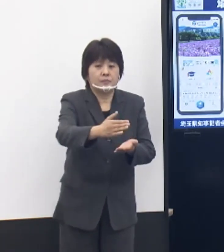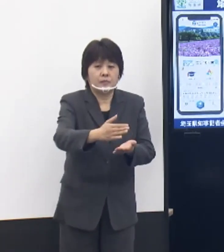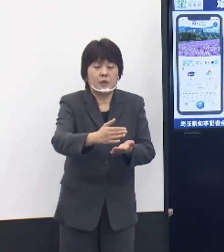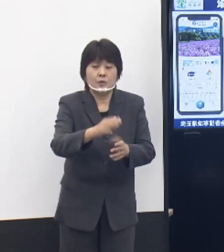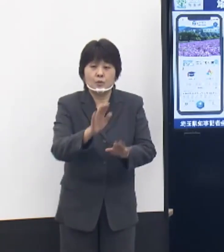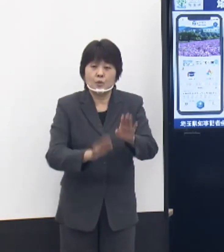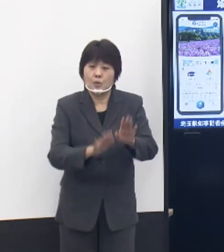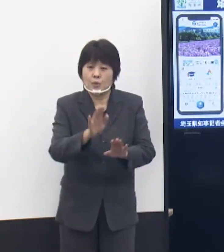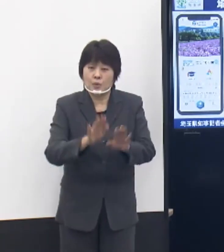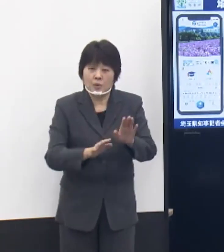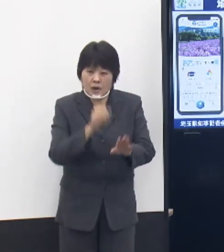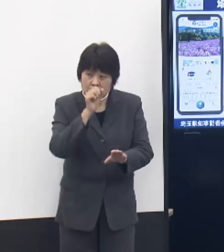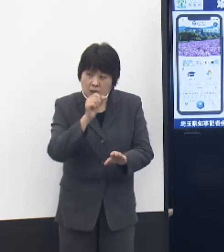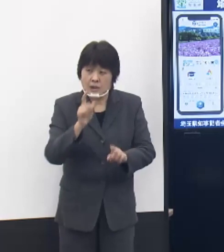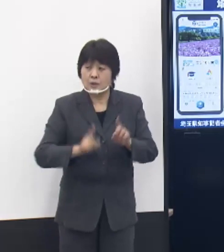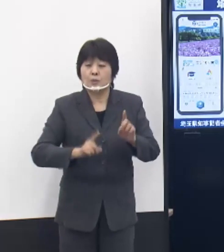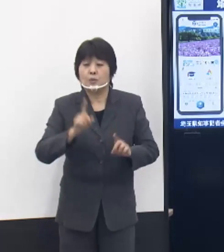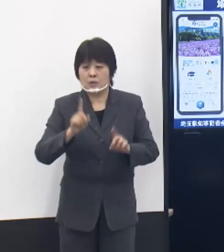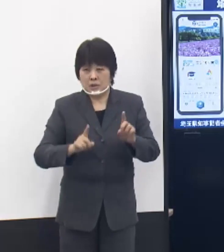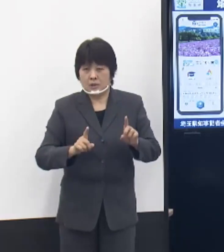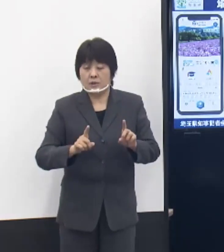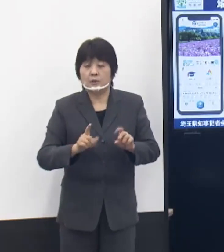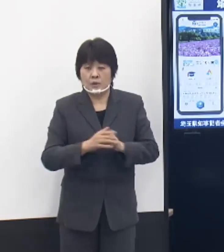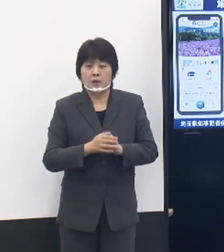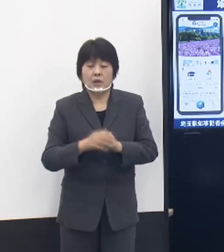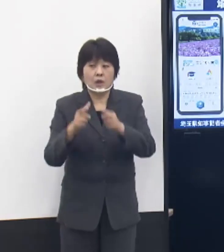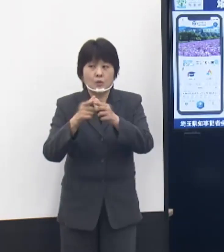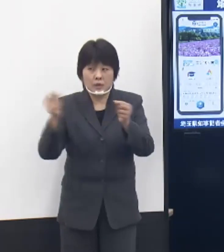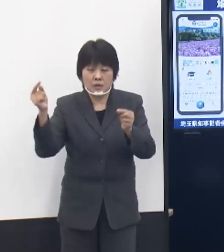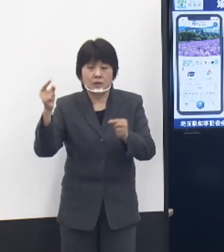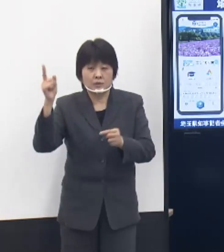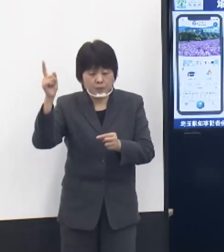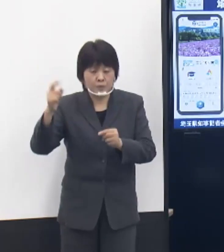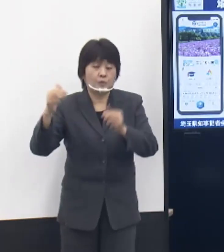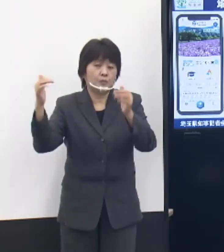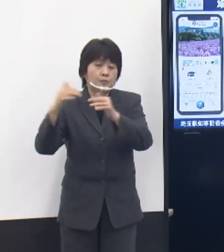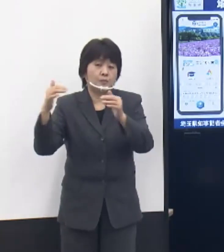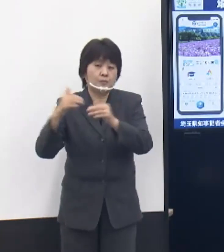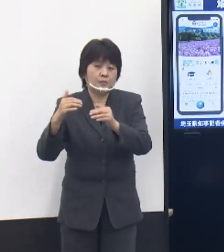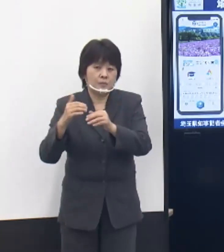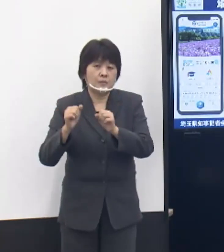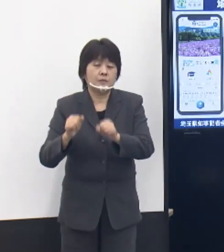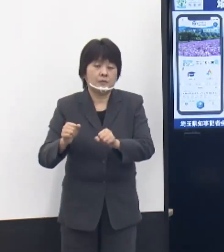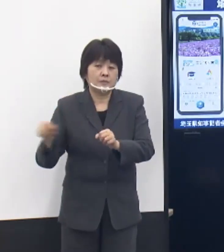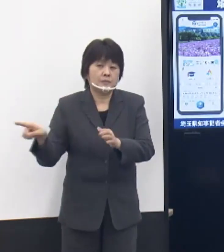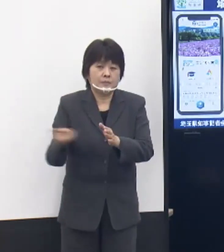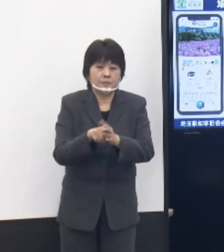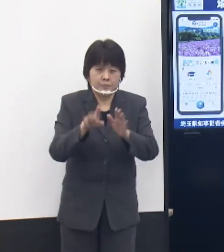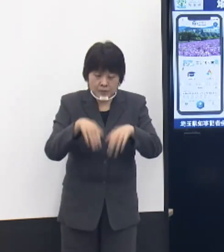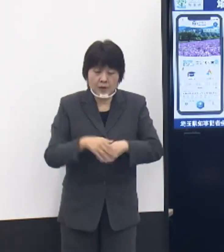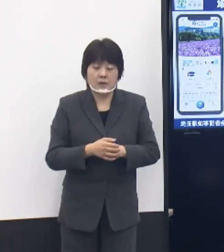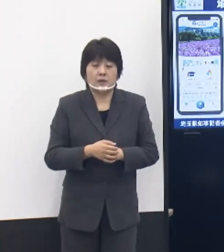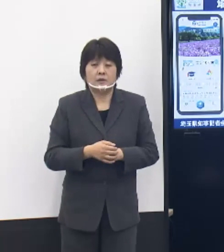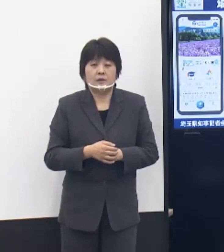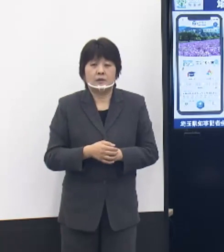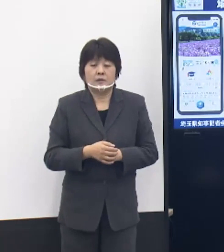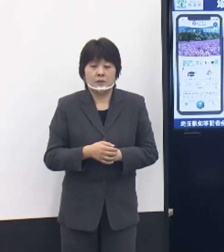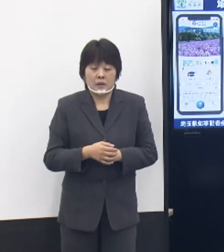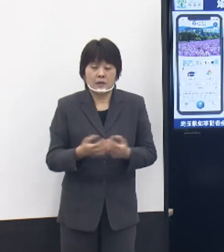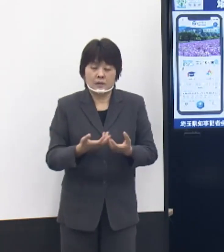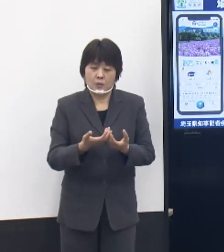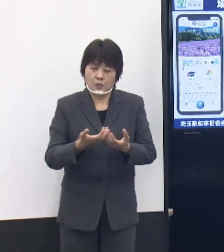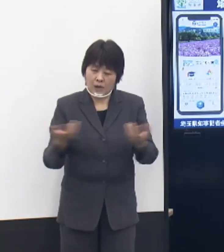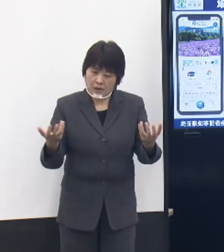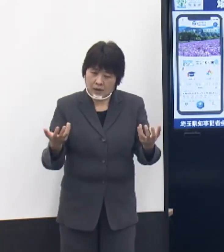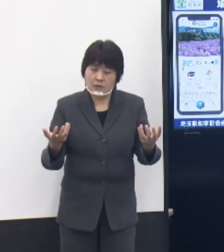が果たして好ましいのかどうかということについて国とも議論をさせていただいてまいりました。そこでやはり分け